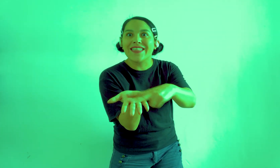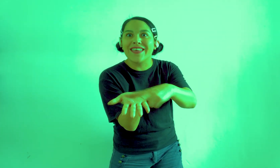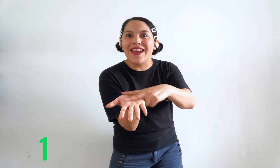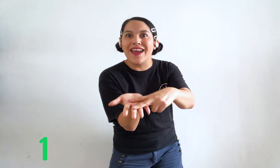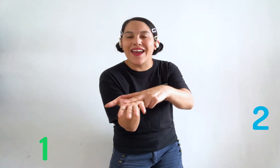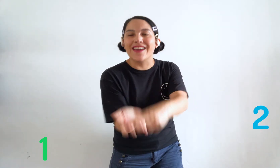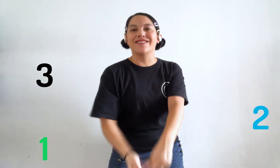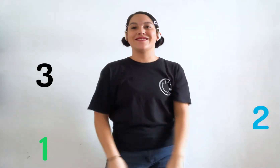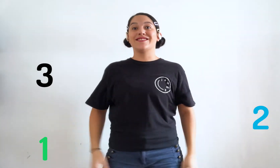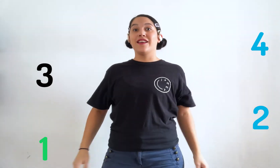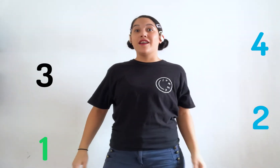verde!